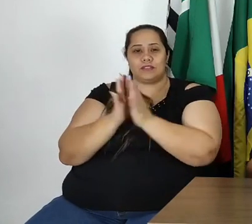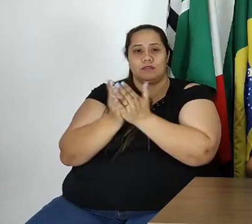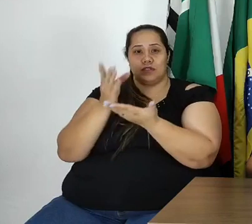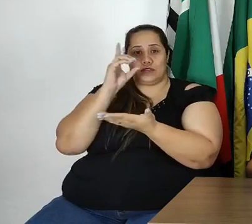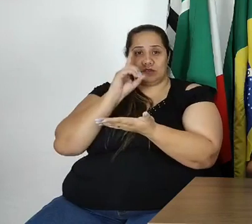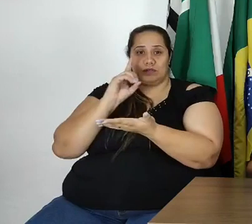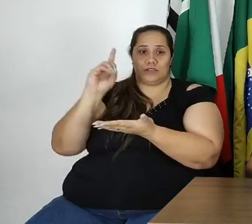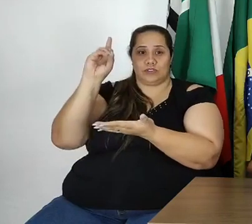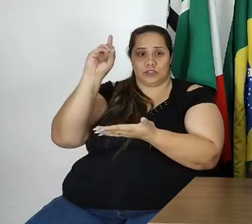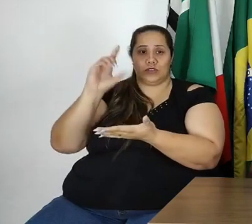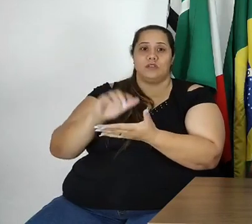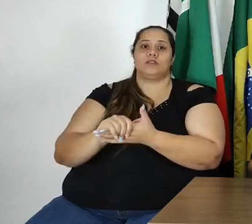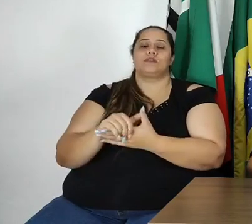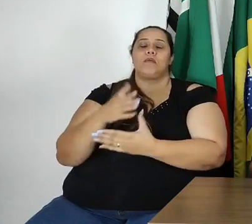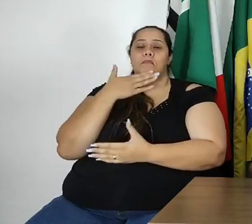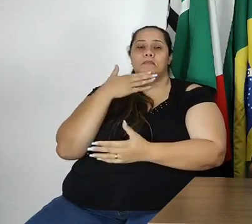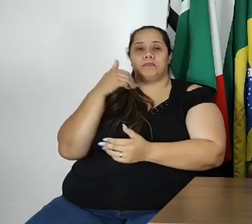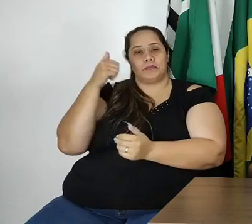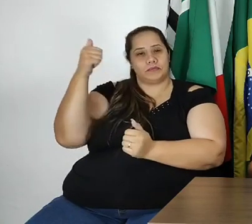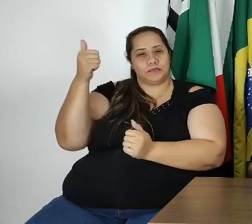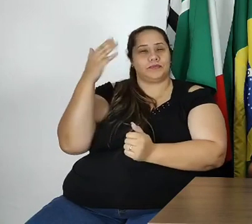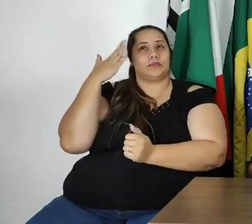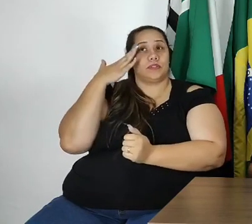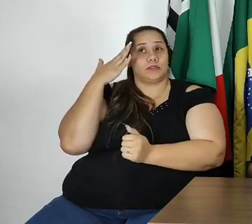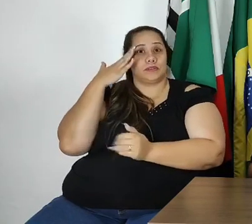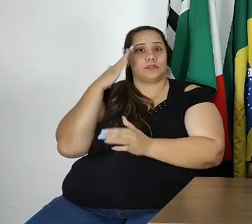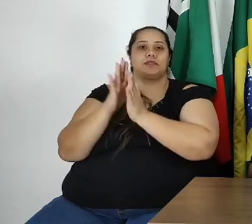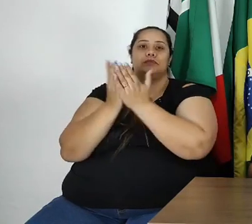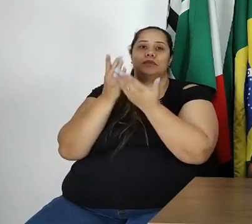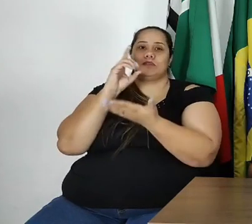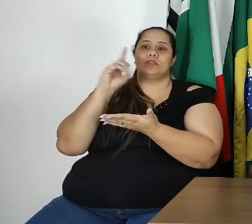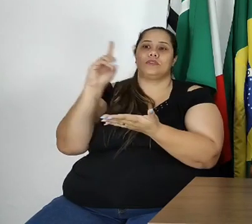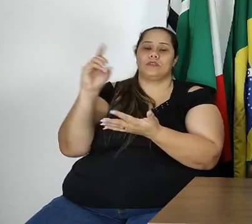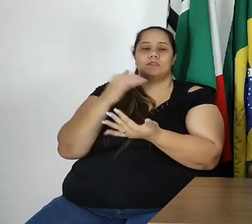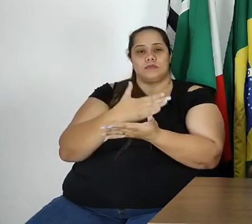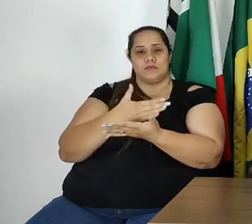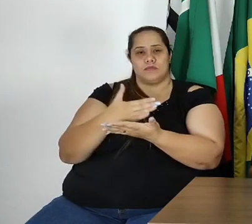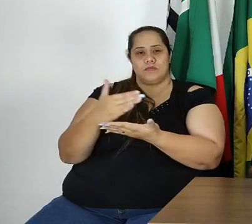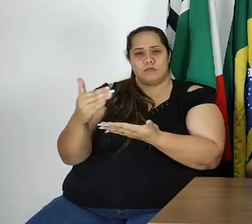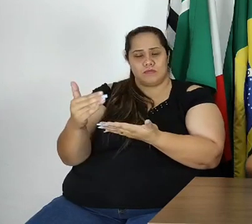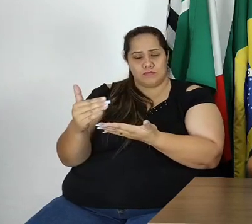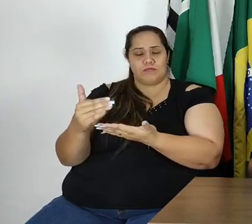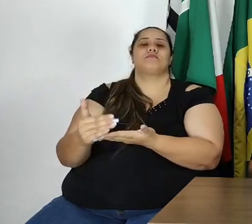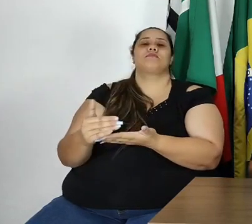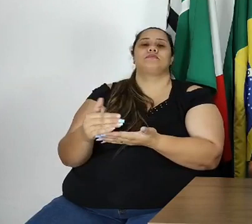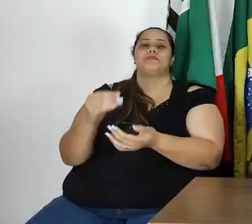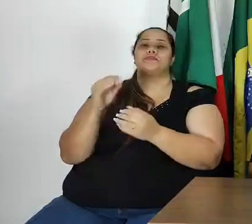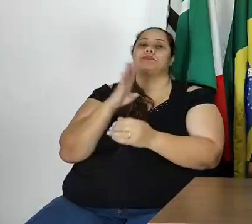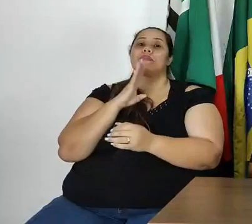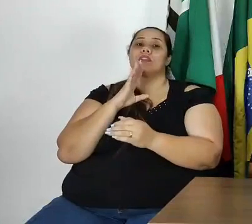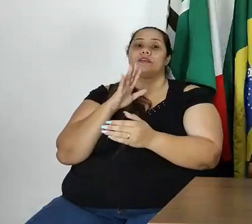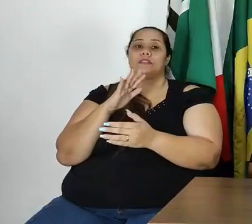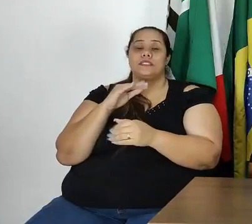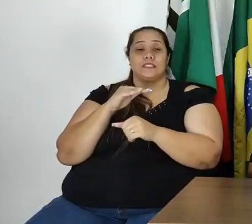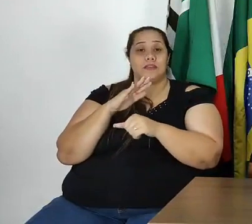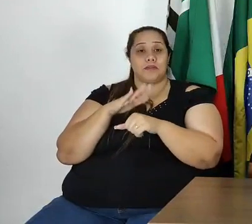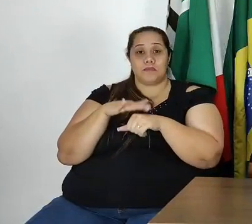uma conversação melhor e ali você começa a se conectar mais. Temos os grupos